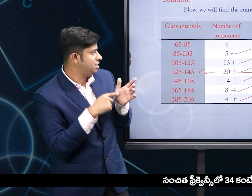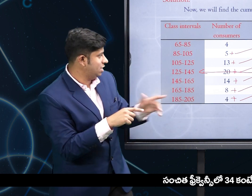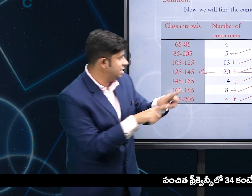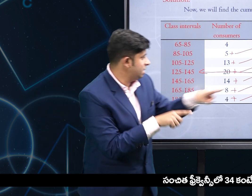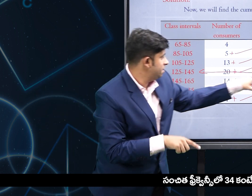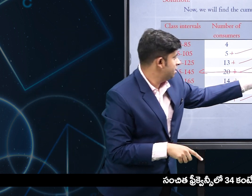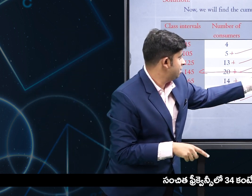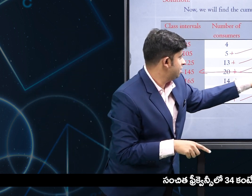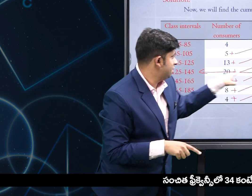42.